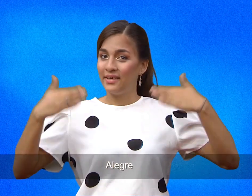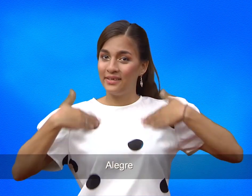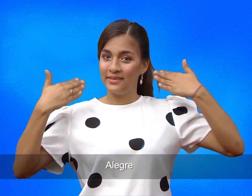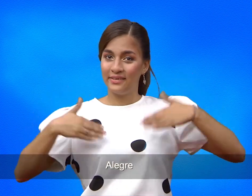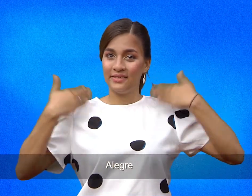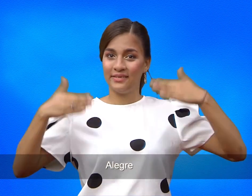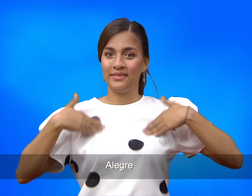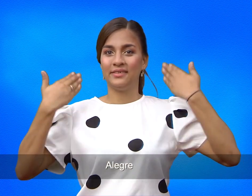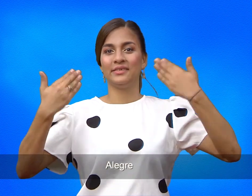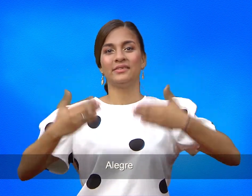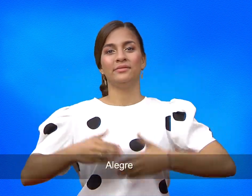Alegre.